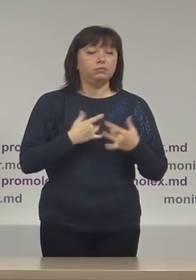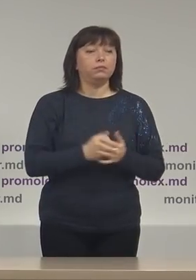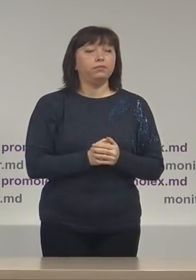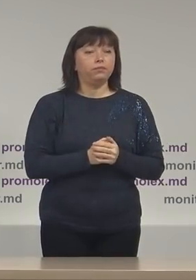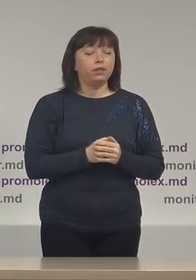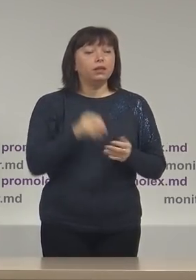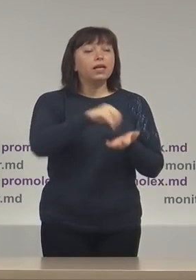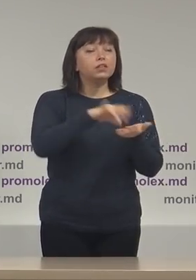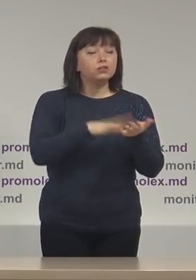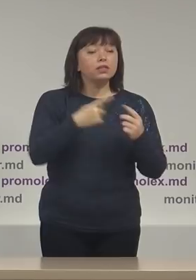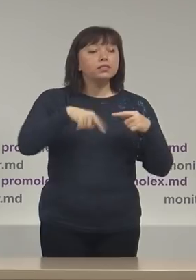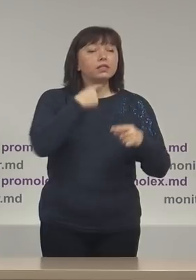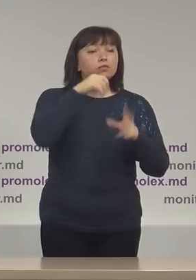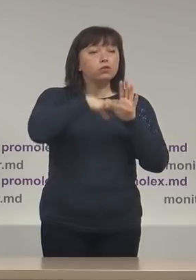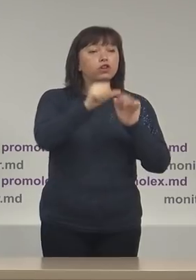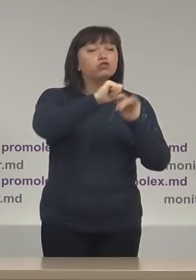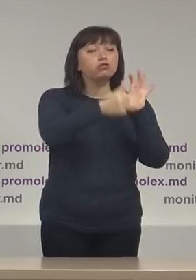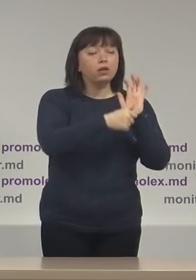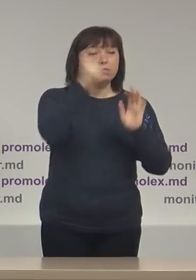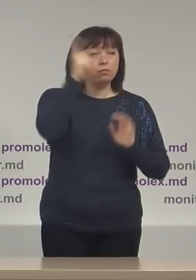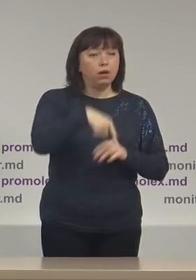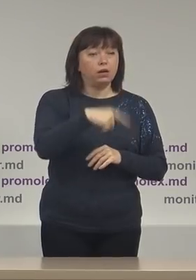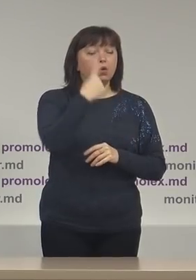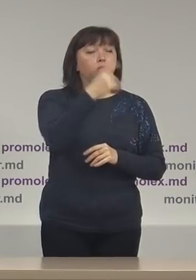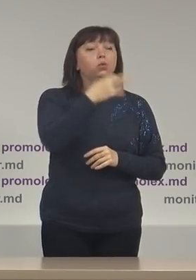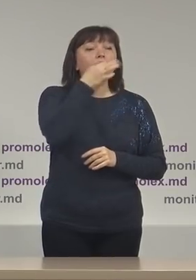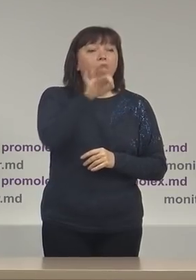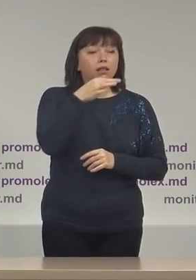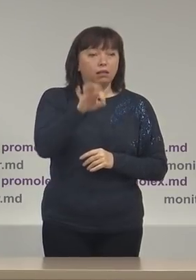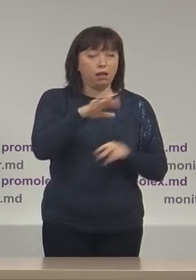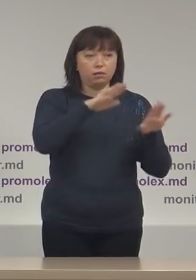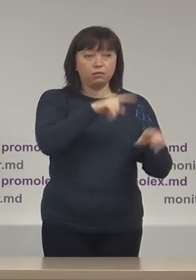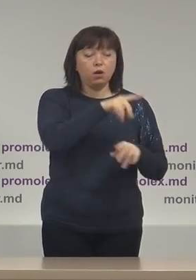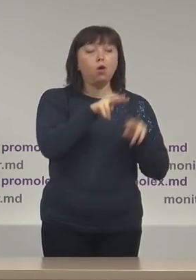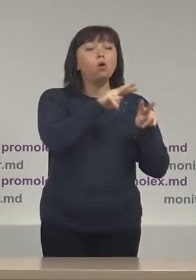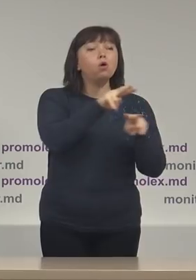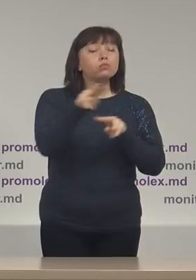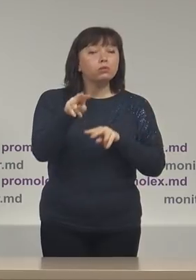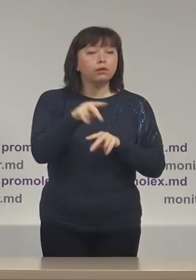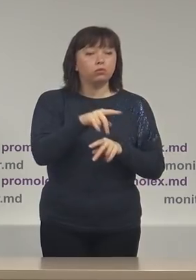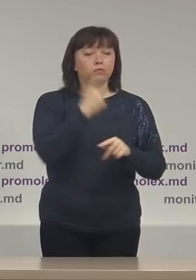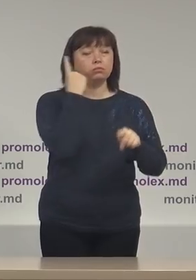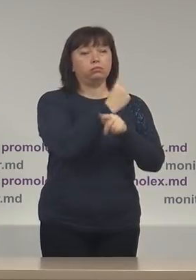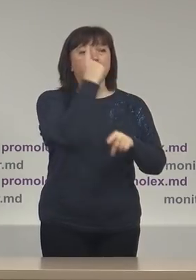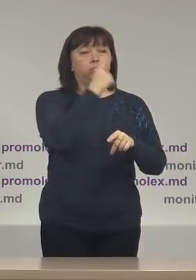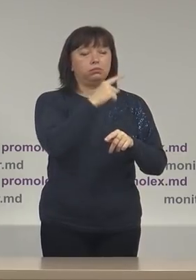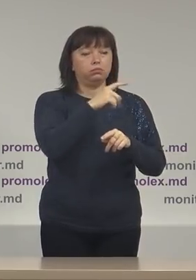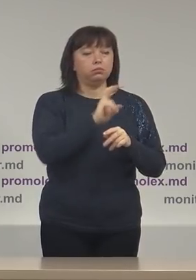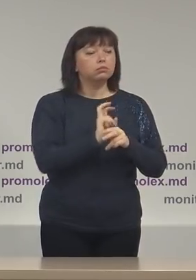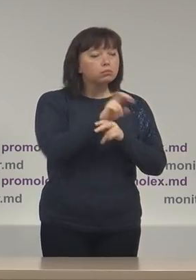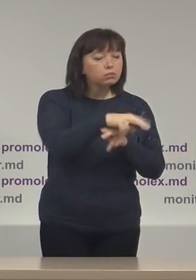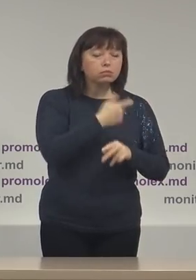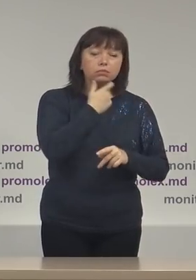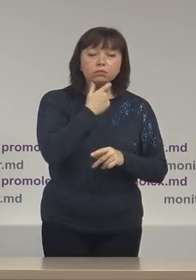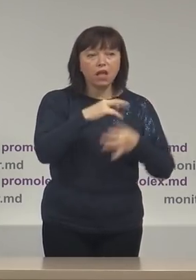situație înregistrată la secția de votare 16-1 Iedeneț, observatorului fiind restricționat atât